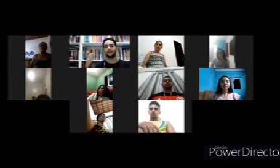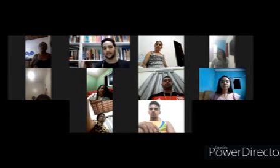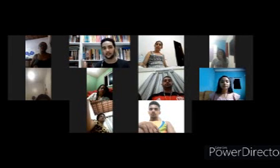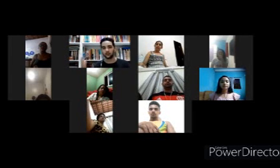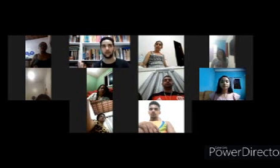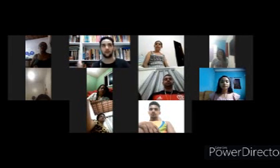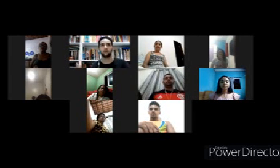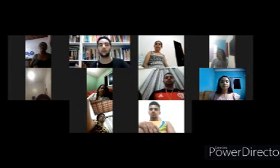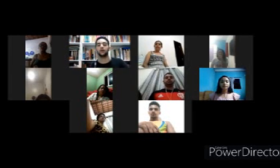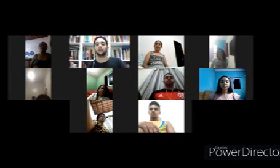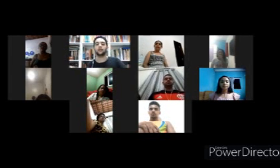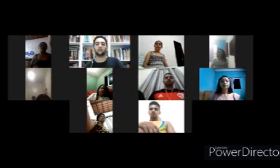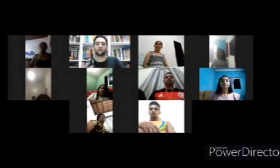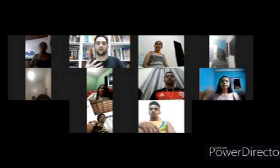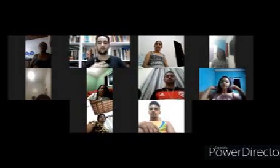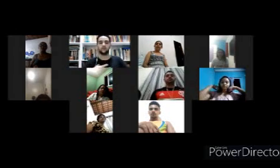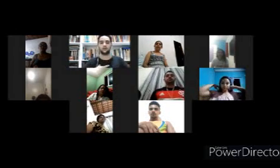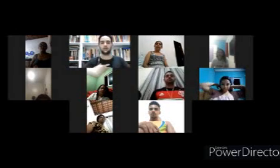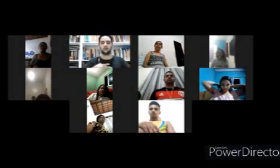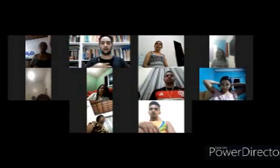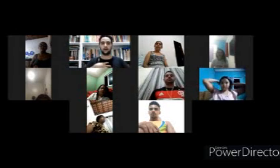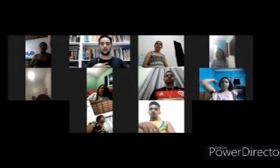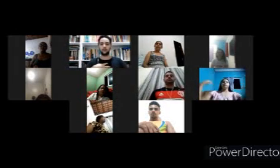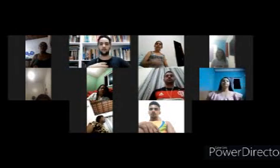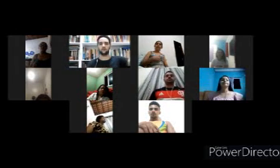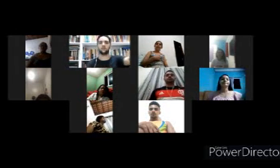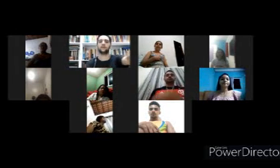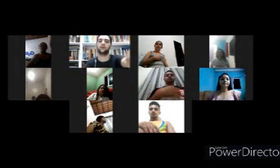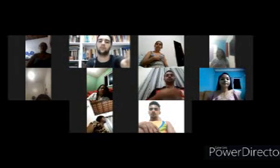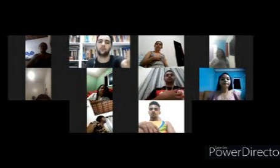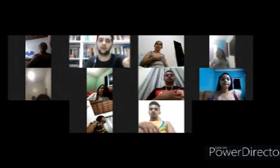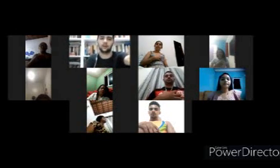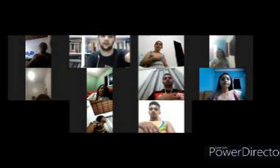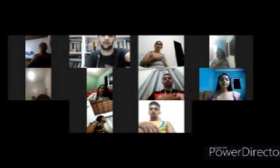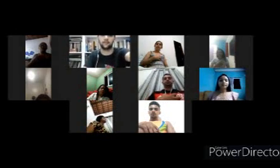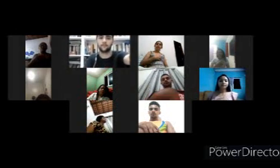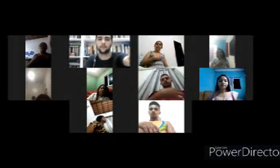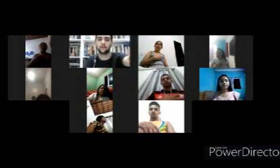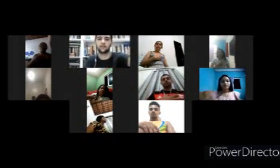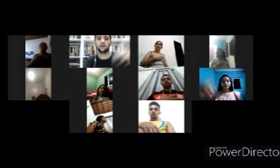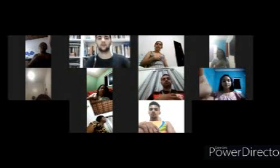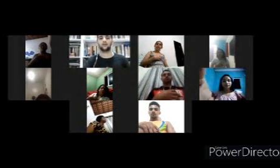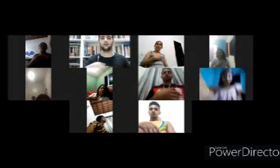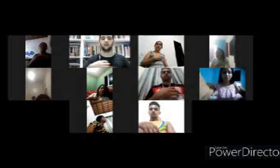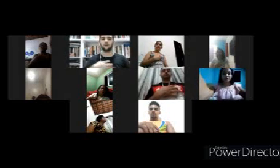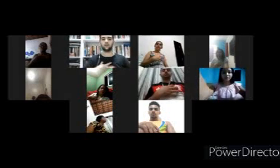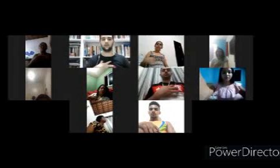tem sentimentos. Então, eu faço aqui, vou abaixar um pouco aqui a tela. Então, eu